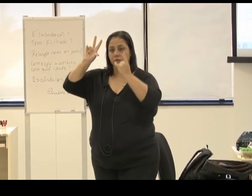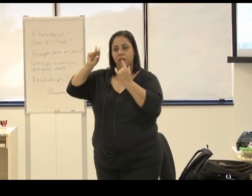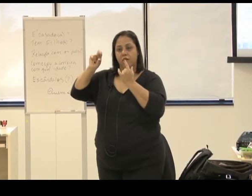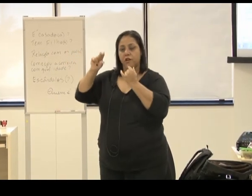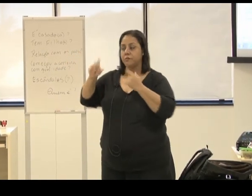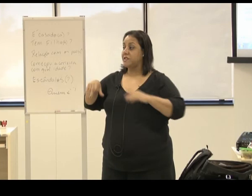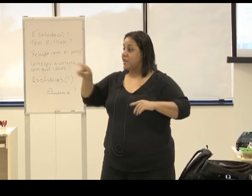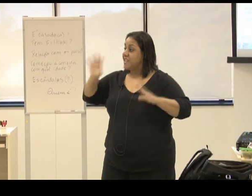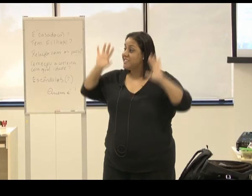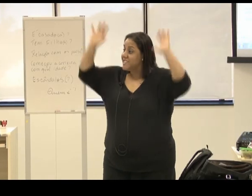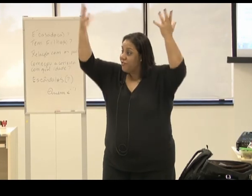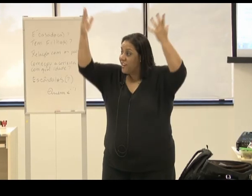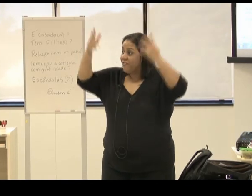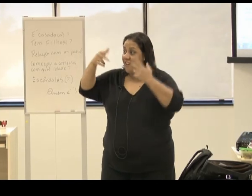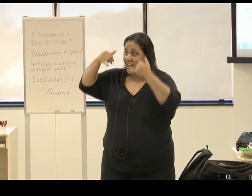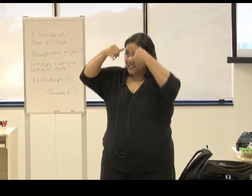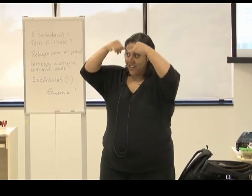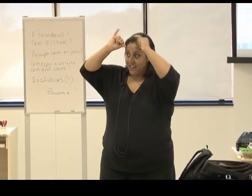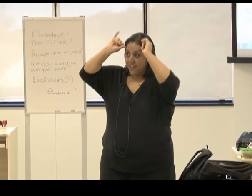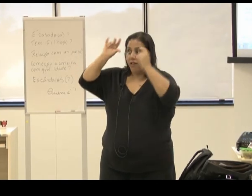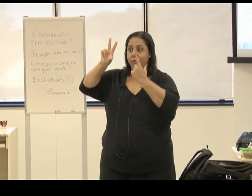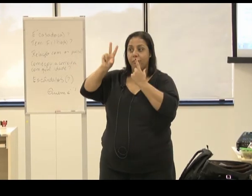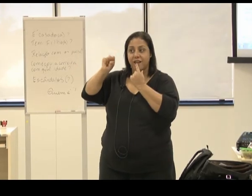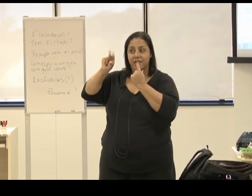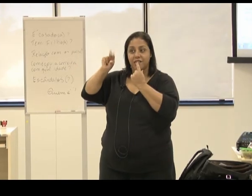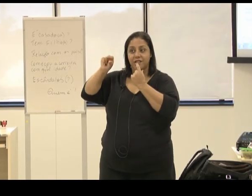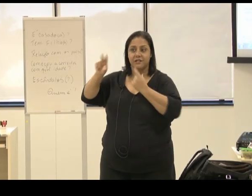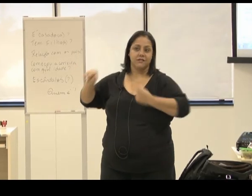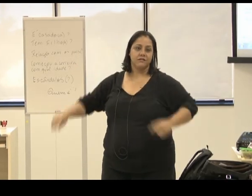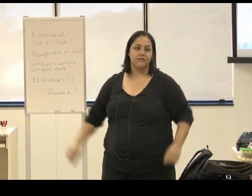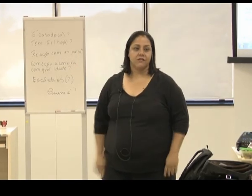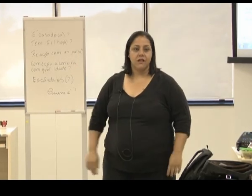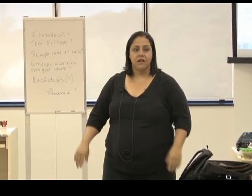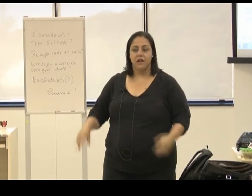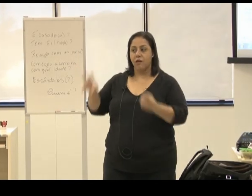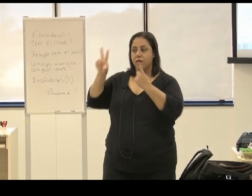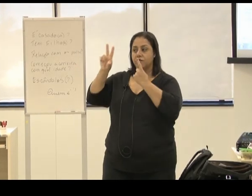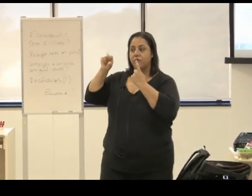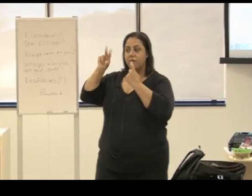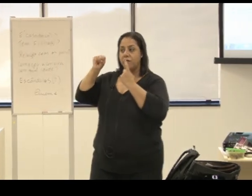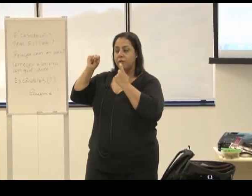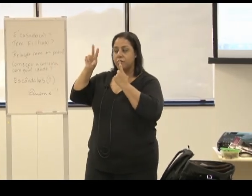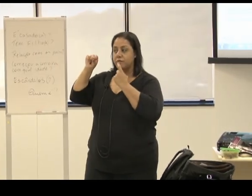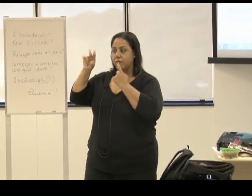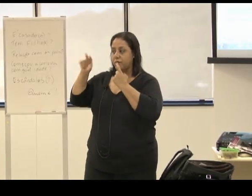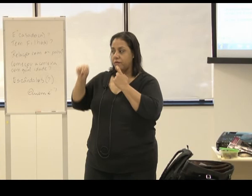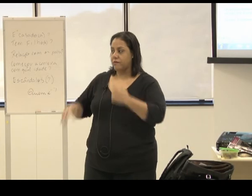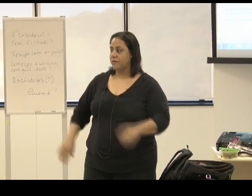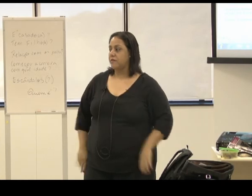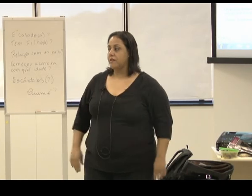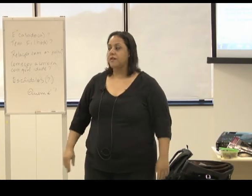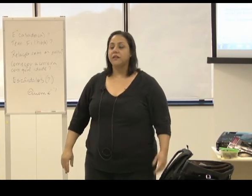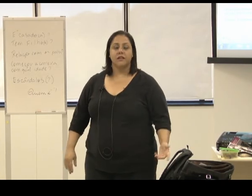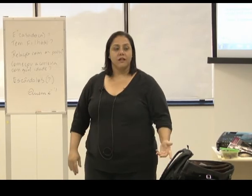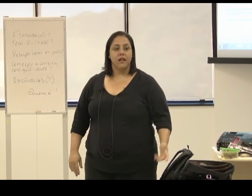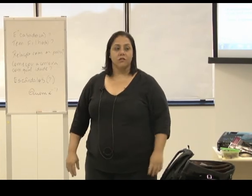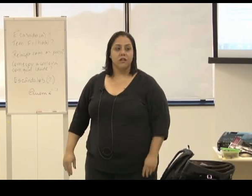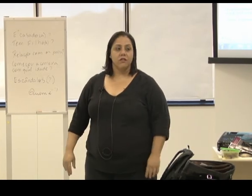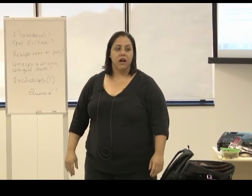É a festa de Parintins. Você já foi na festa Parintins? É o azul e o vermelho ao mesmo tempo. É o significado.